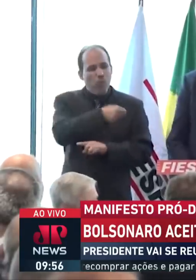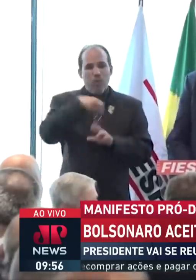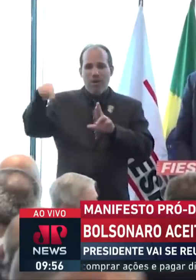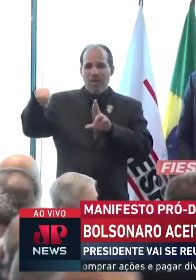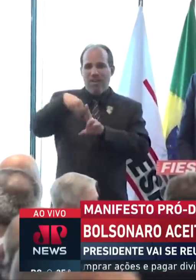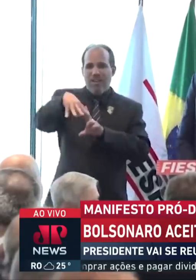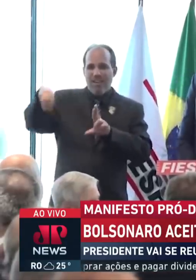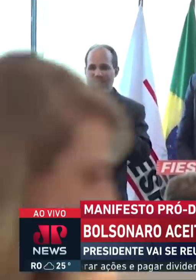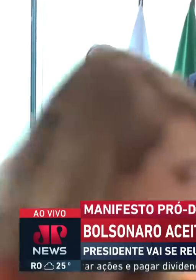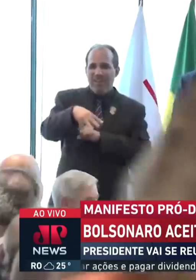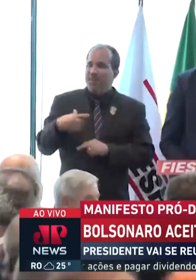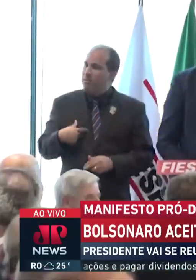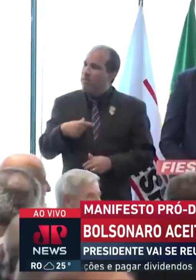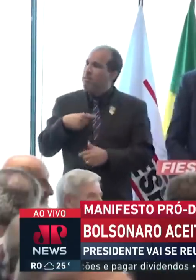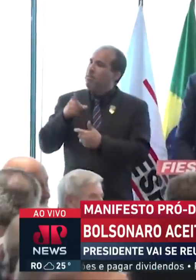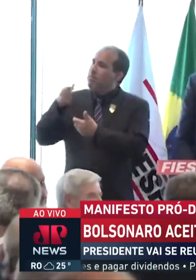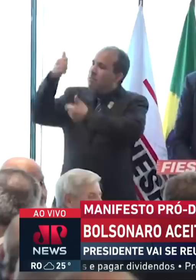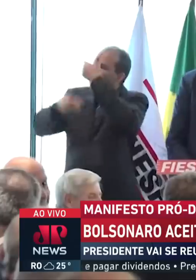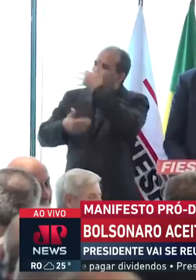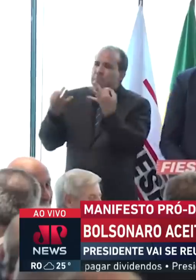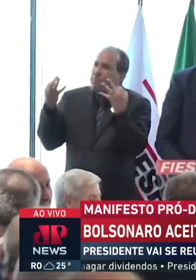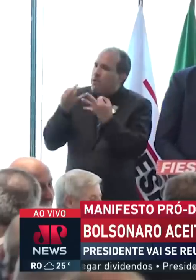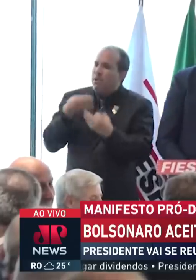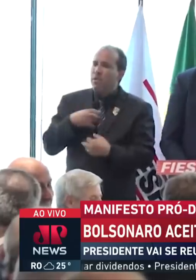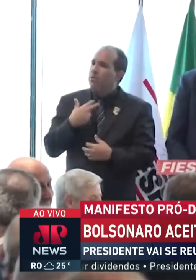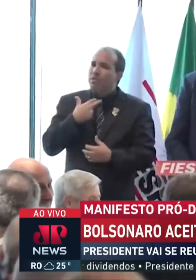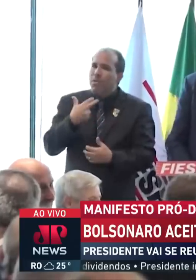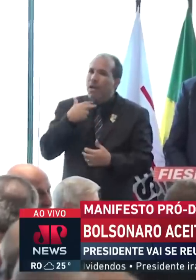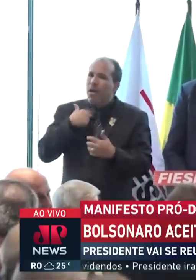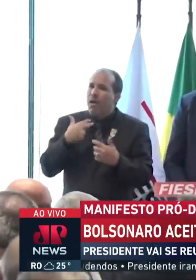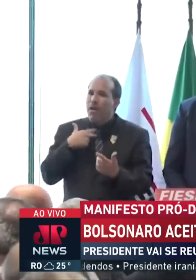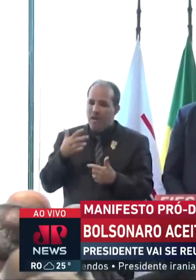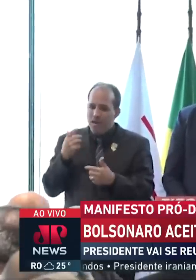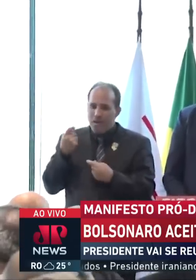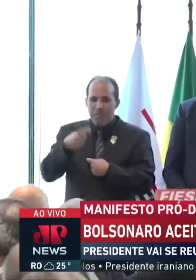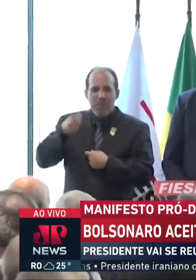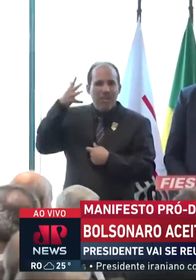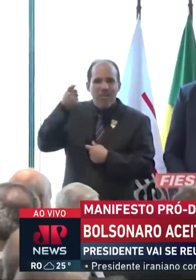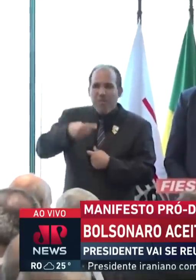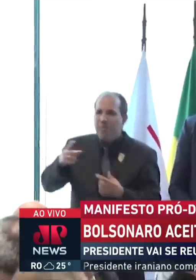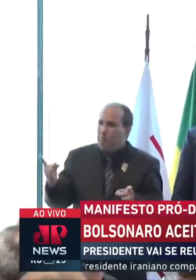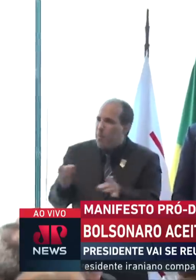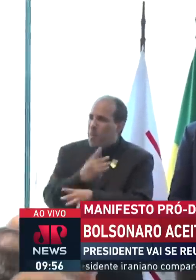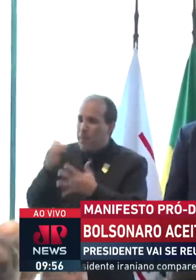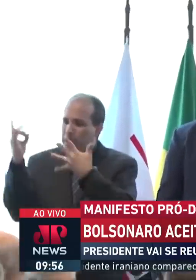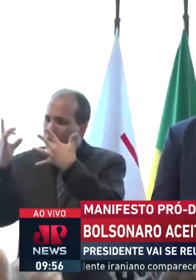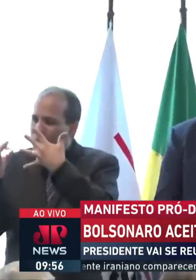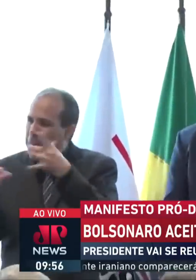importante lembrar também que tem um outro manifesto circulando, o manifesto dos advogados de direita, que já